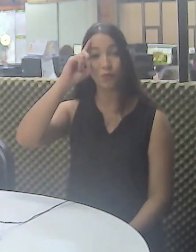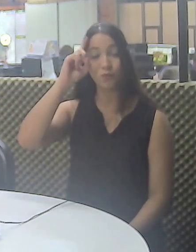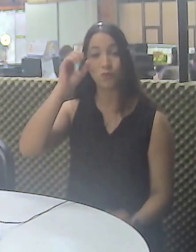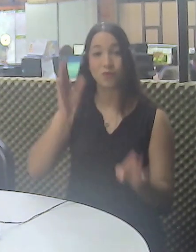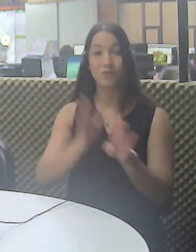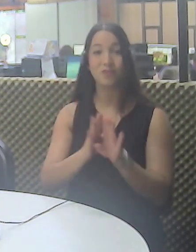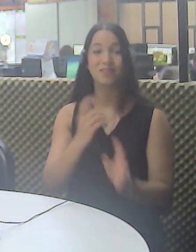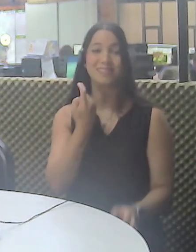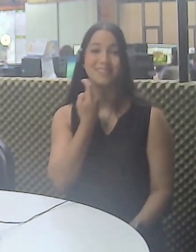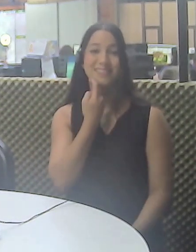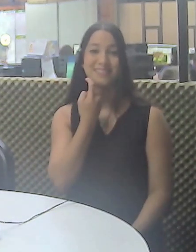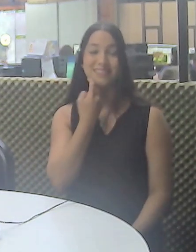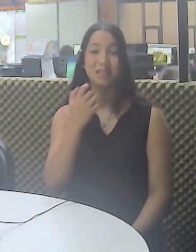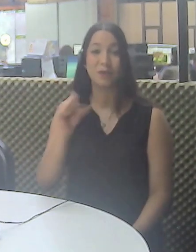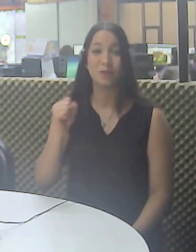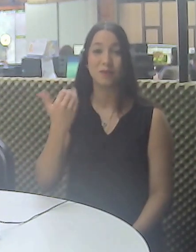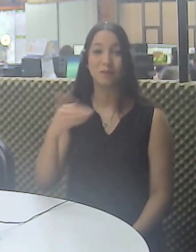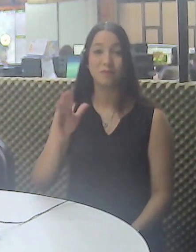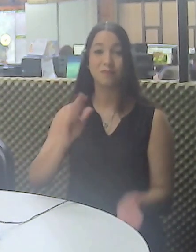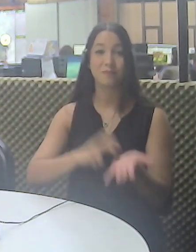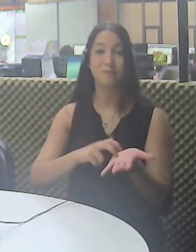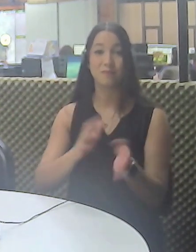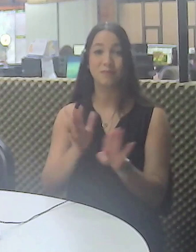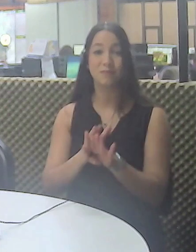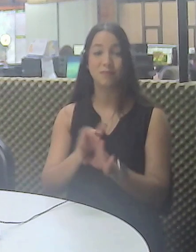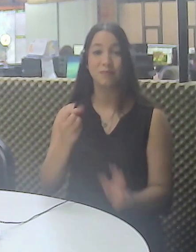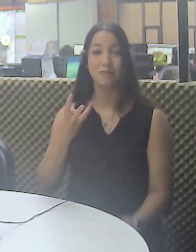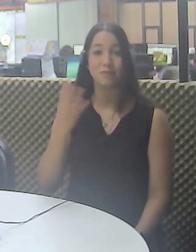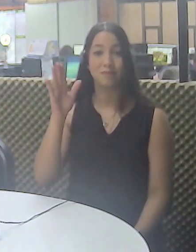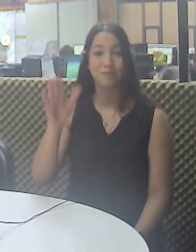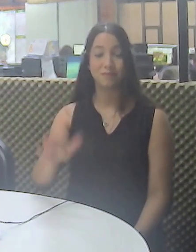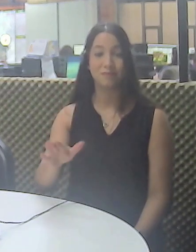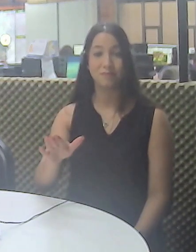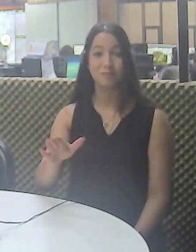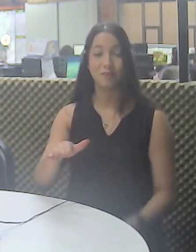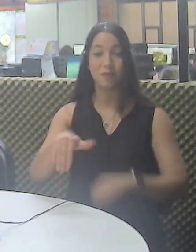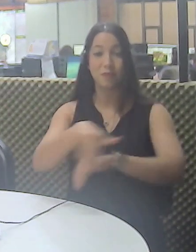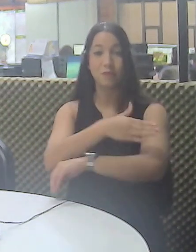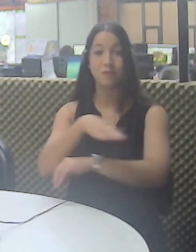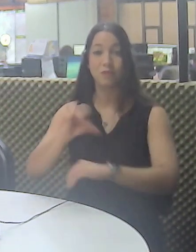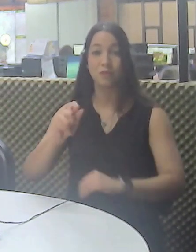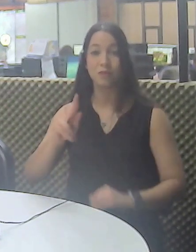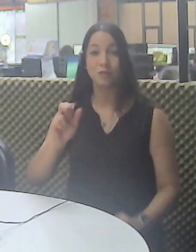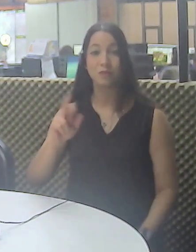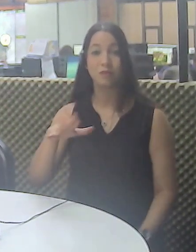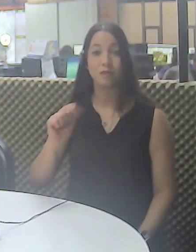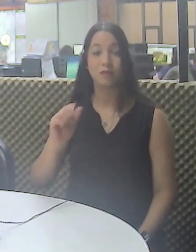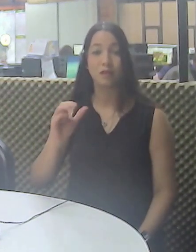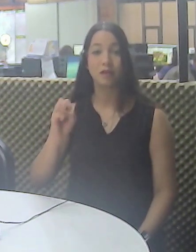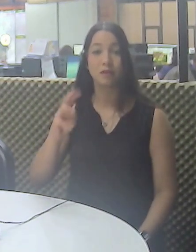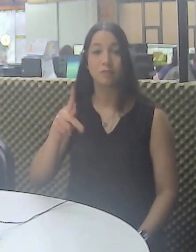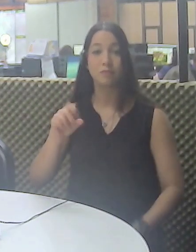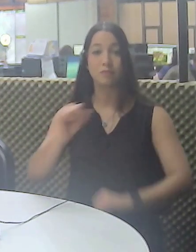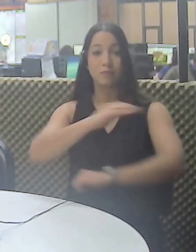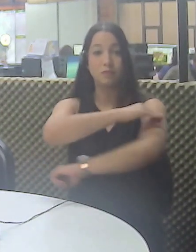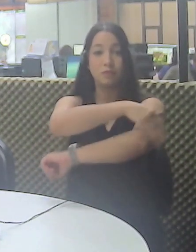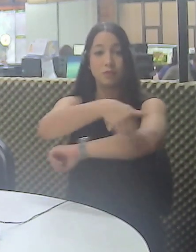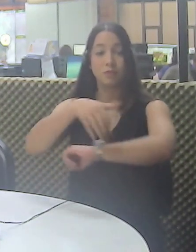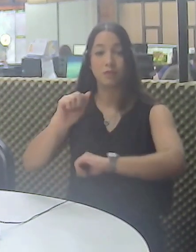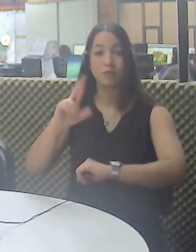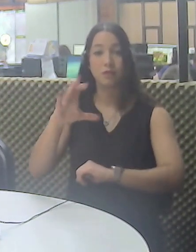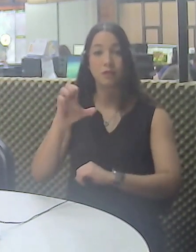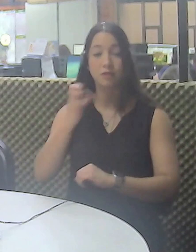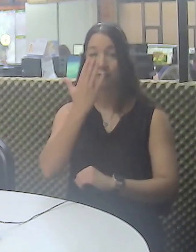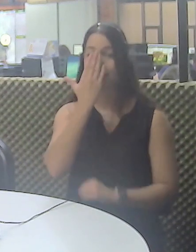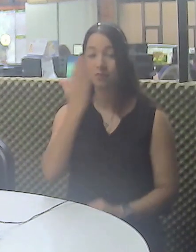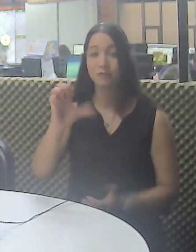até sexta-feira, das 8h30 da manhã à 1 da tarde, na Avenida Siqueira Campos, esquina com a Rua Acre, em